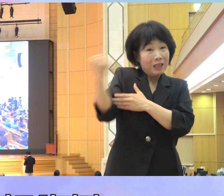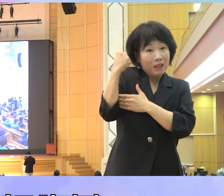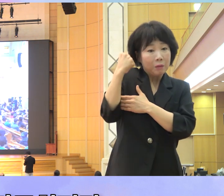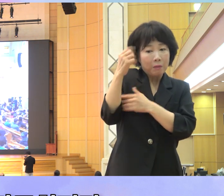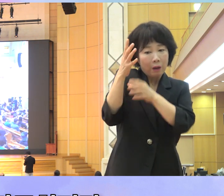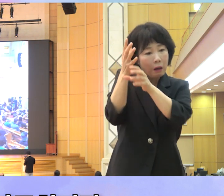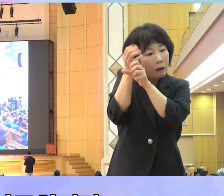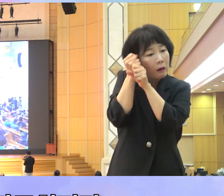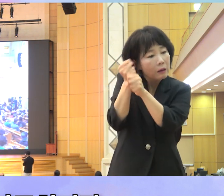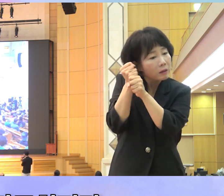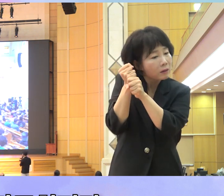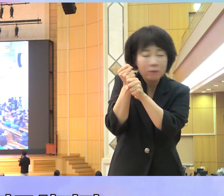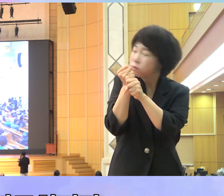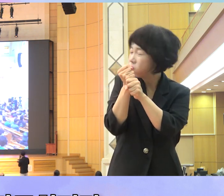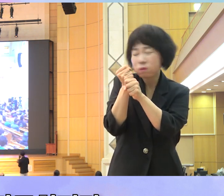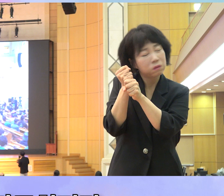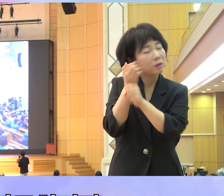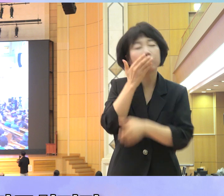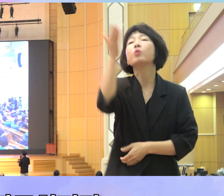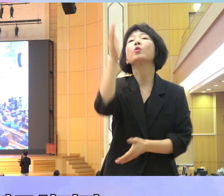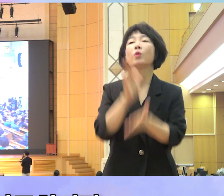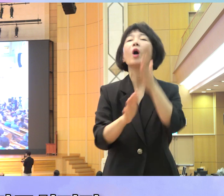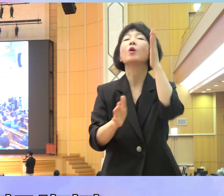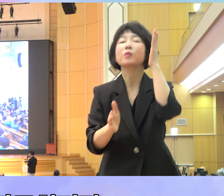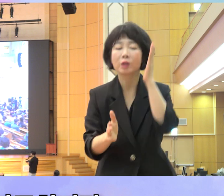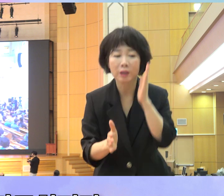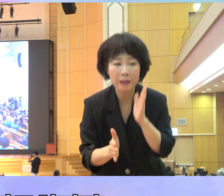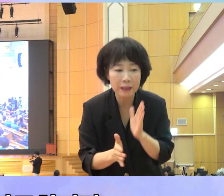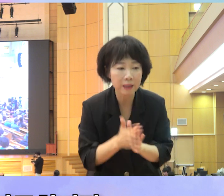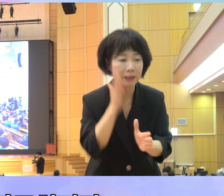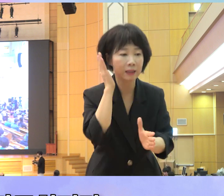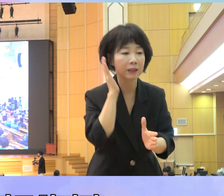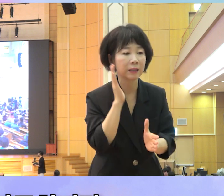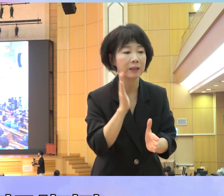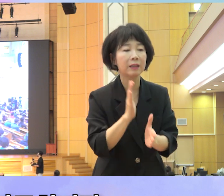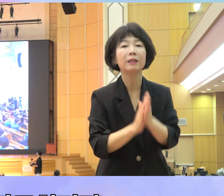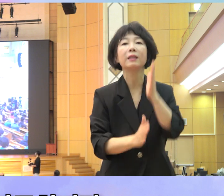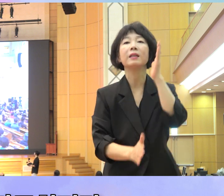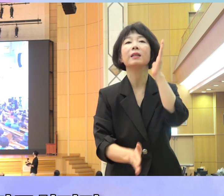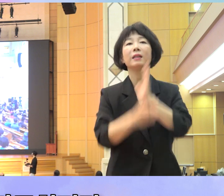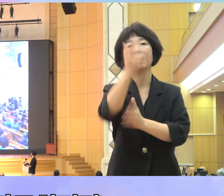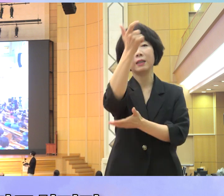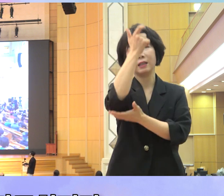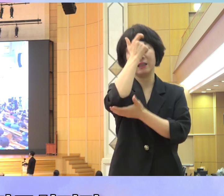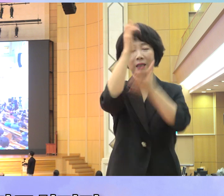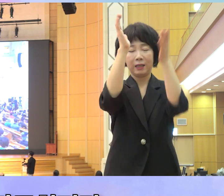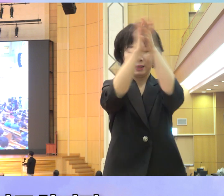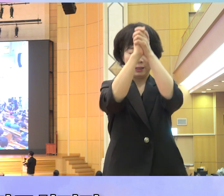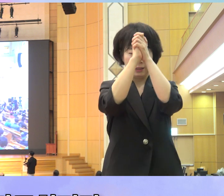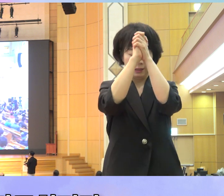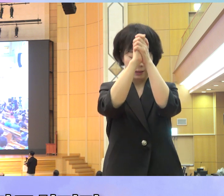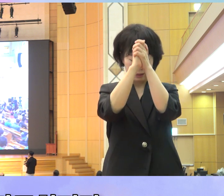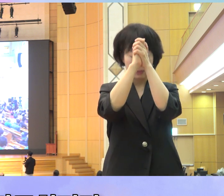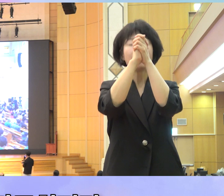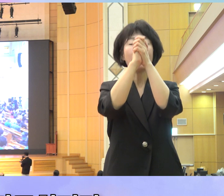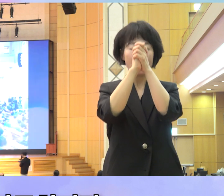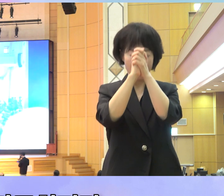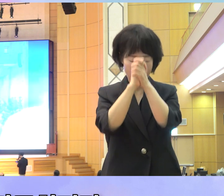나의 힘을 의지할 수 없으니, 기도하고 낙심하지 말 것은,